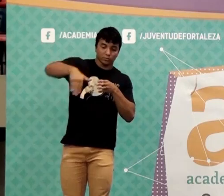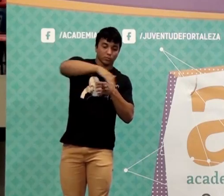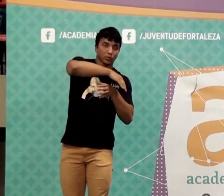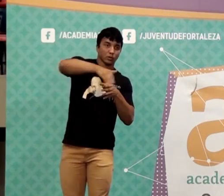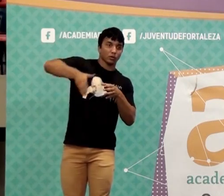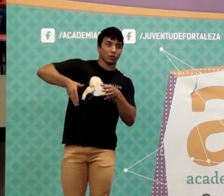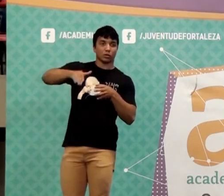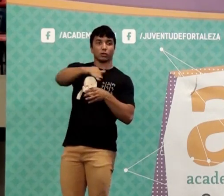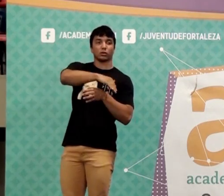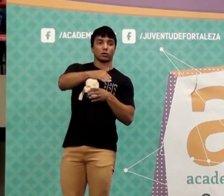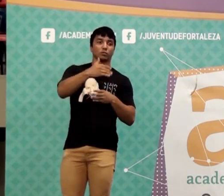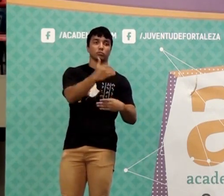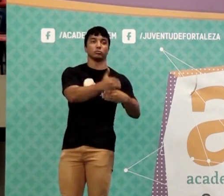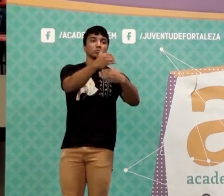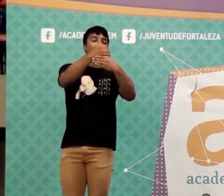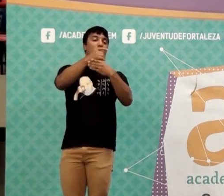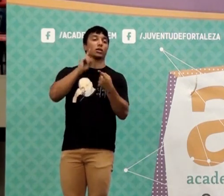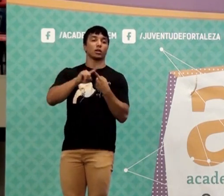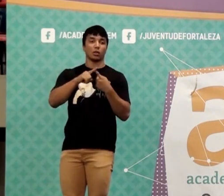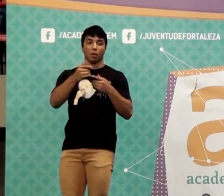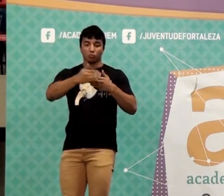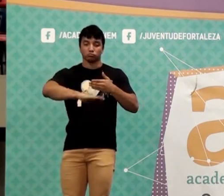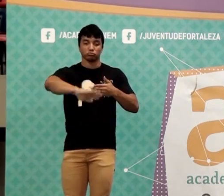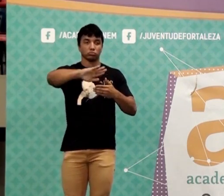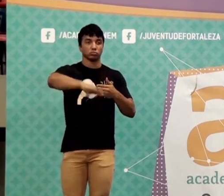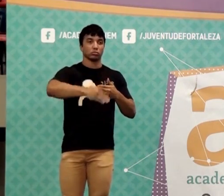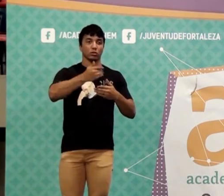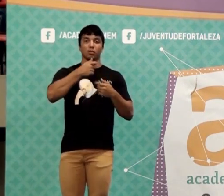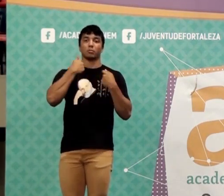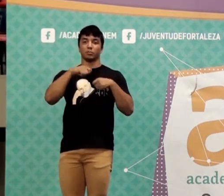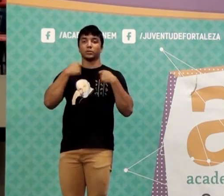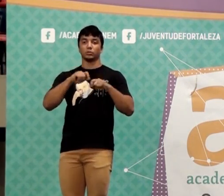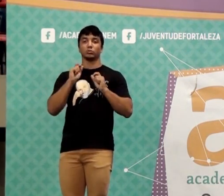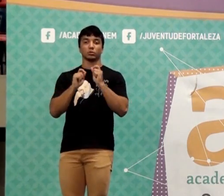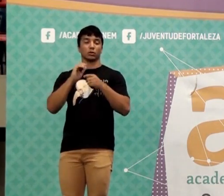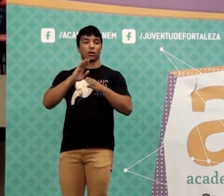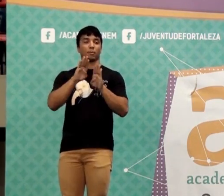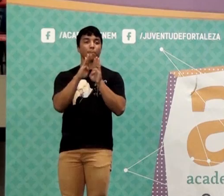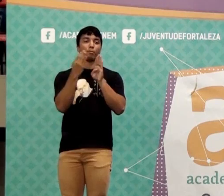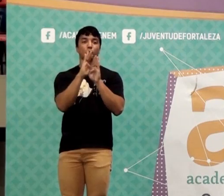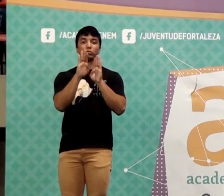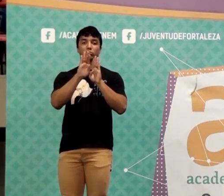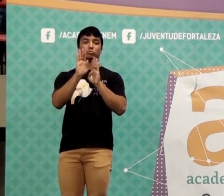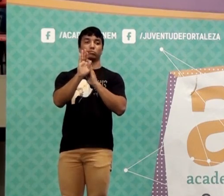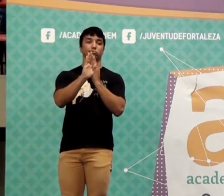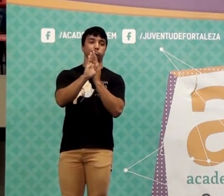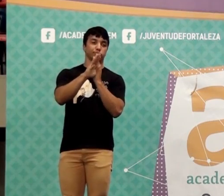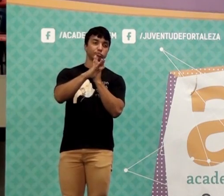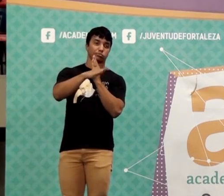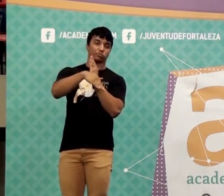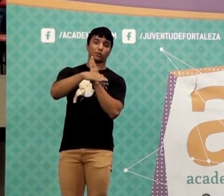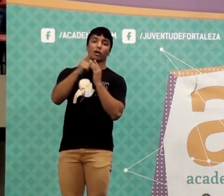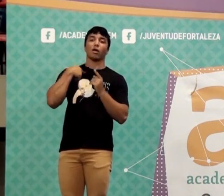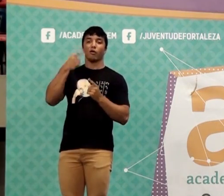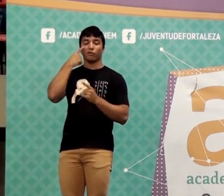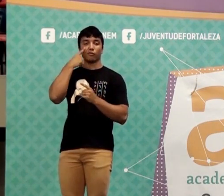alguém invadir, ele sabe que o único local que tem alguma coisa é no castelo. Então ele vai fazer o quê? Ele